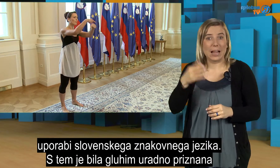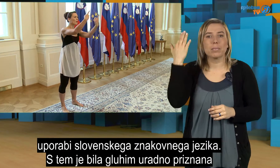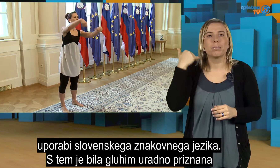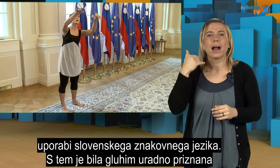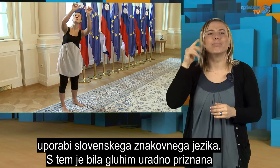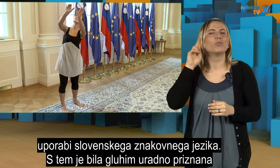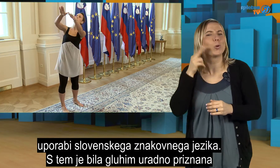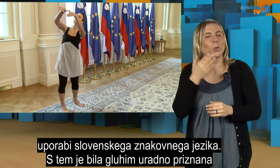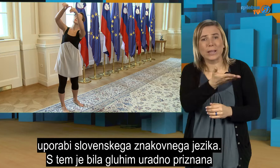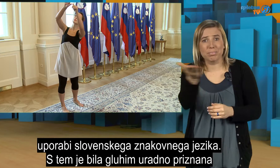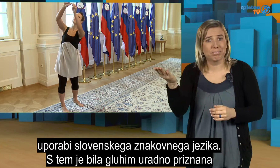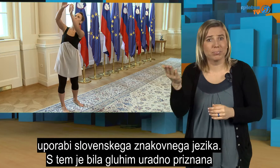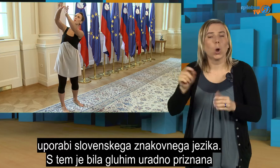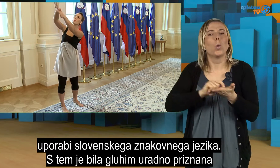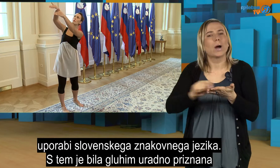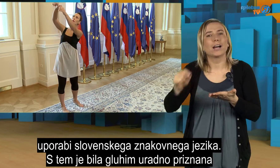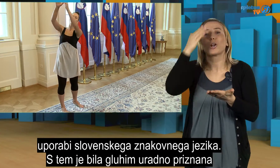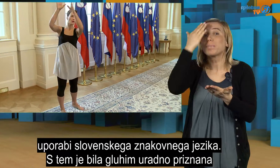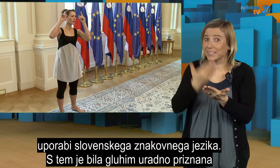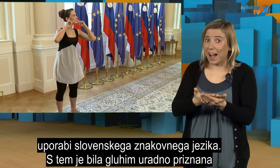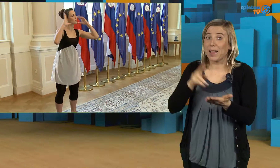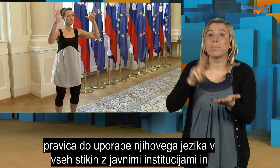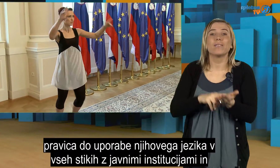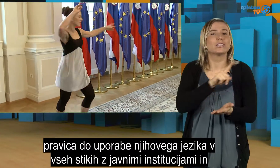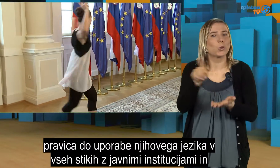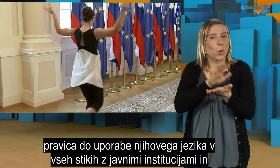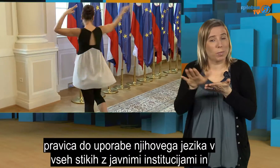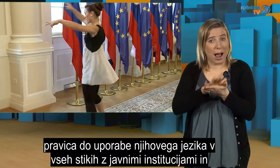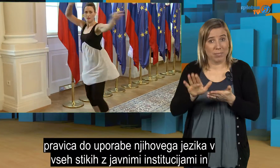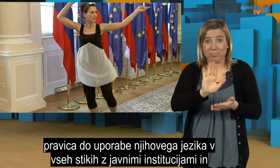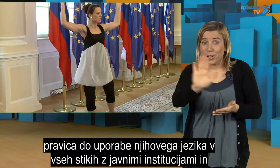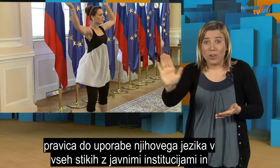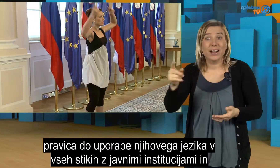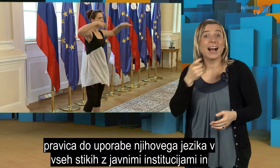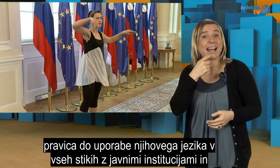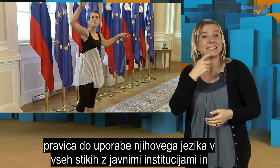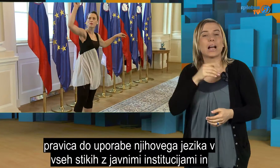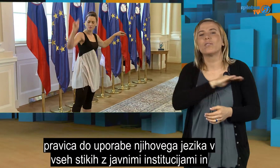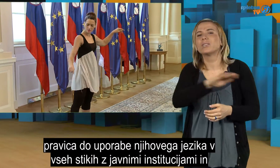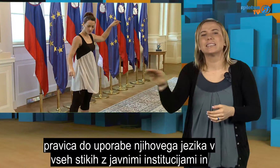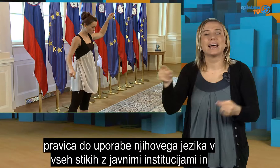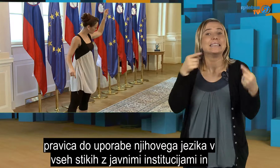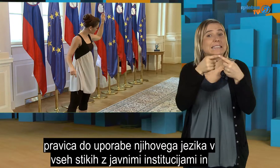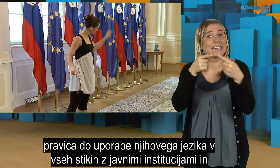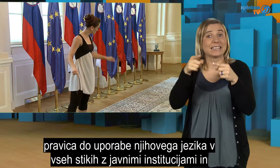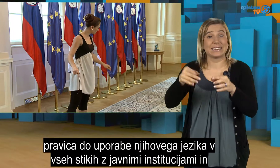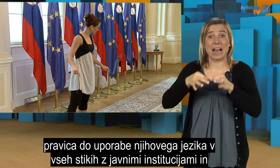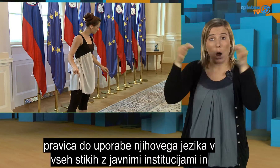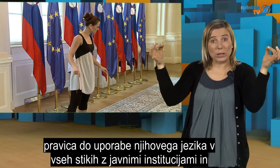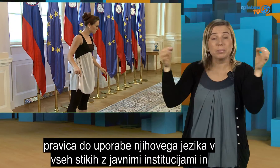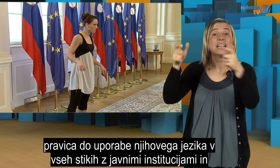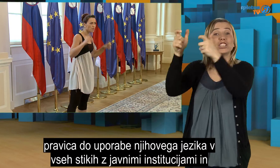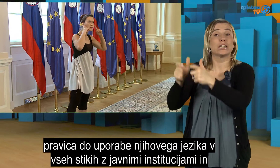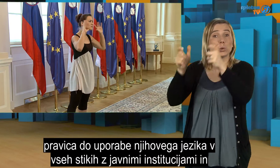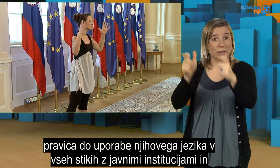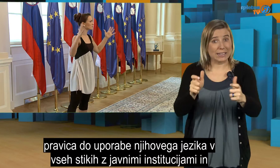S tem je bila gluhim uradno priznana pravica do uporabe njihovega jezika v vseh stikih z javnimi institucijami in pravica